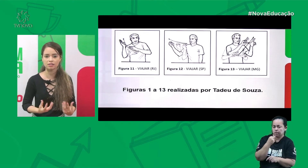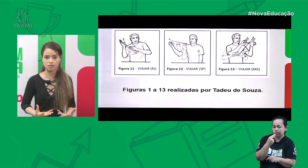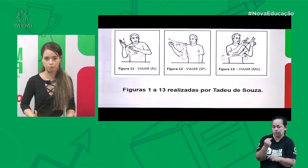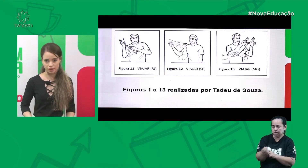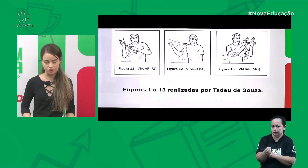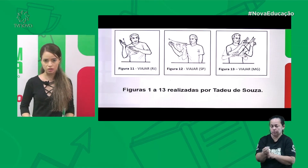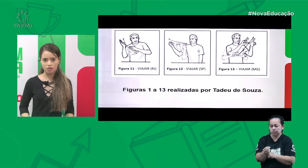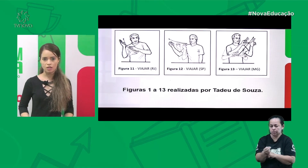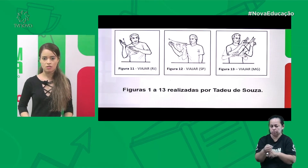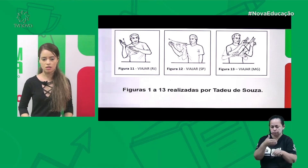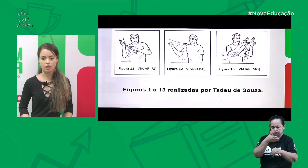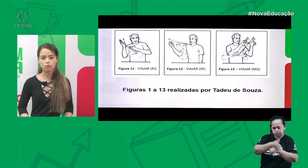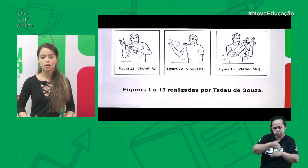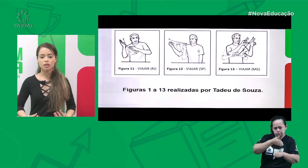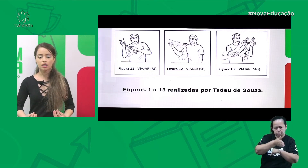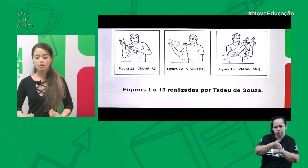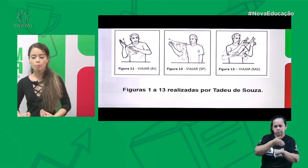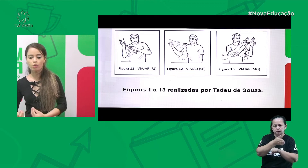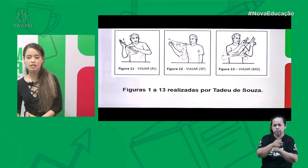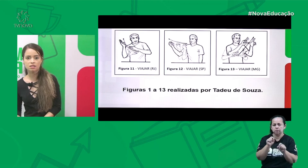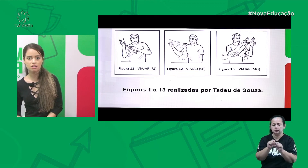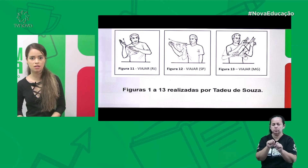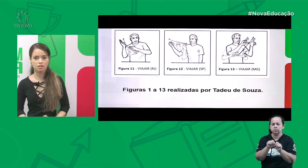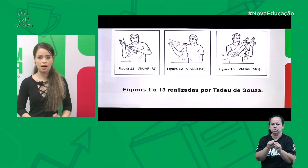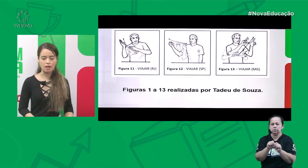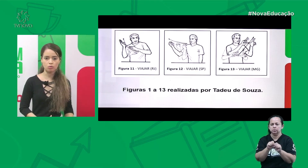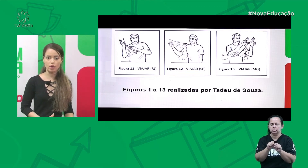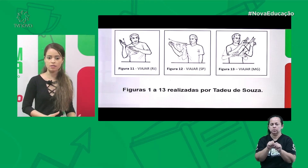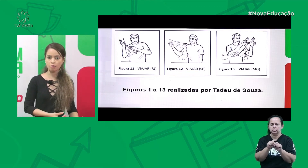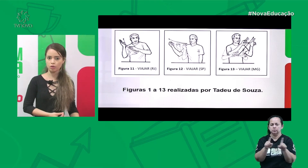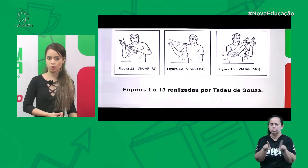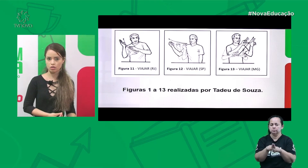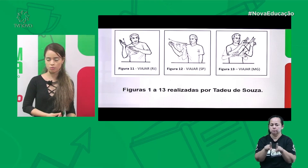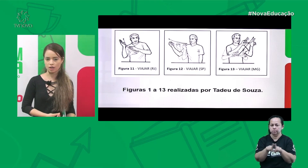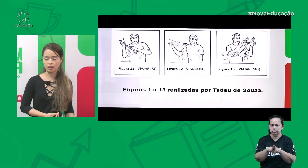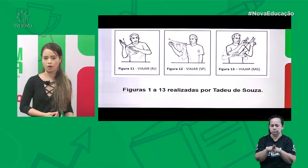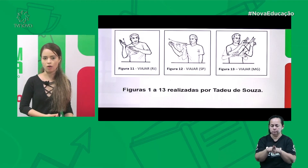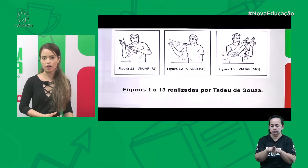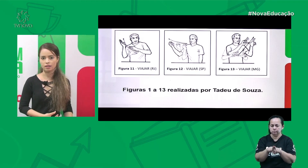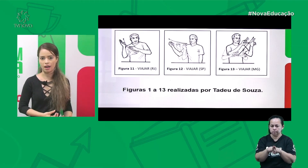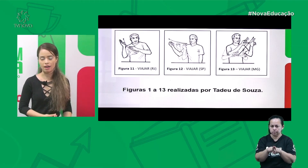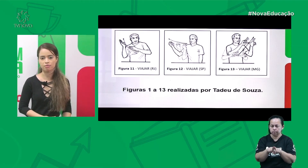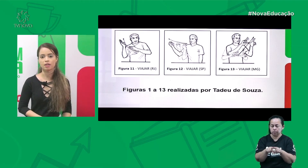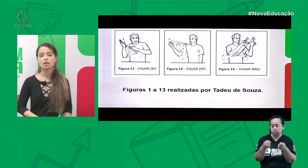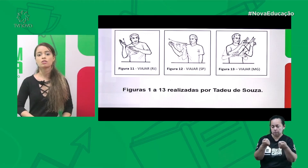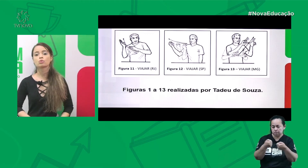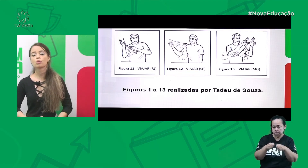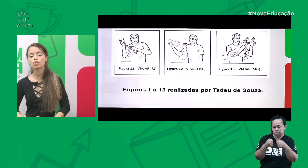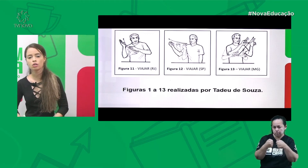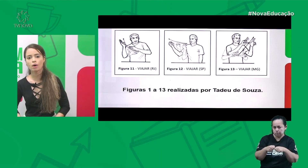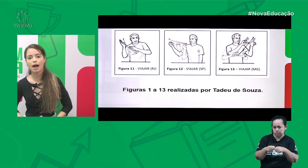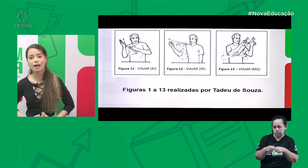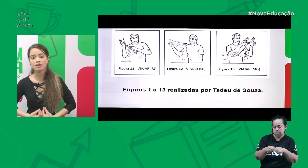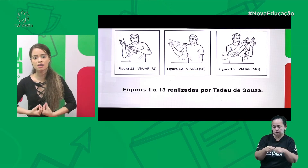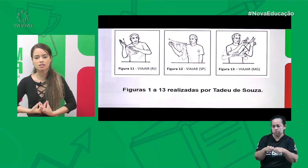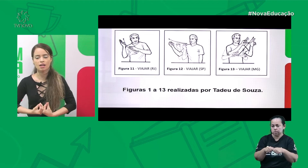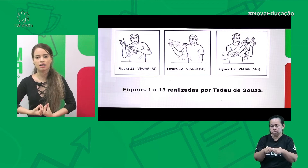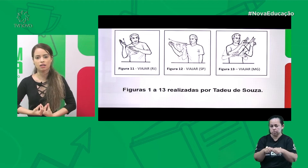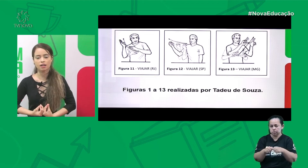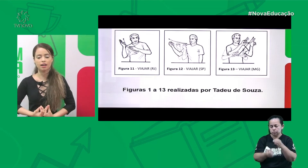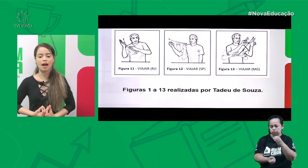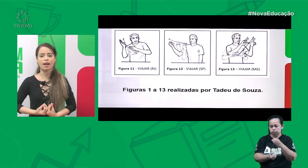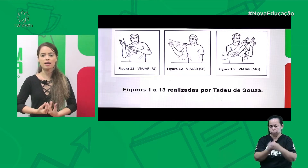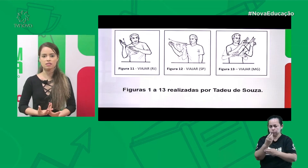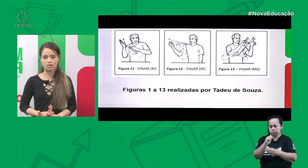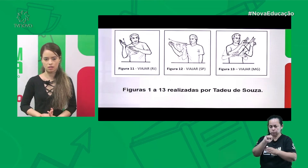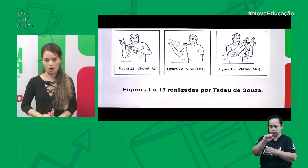são participantes, certo? E por essa necessidade do exemplo que nós damos aqui agora, de live, surgiu a necessidade